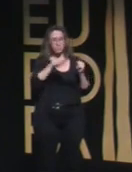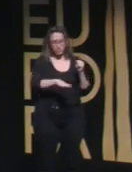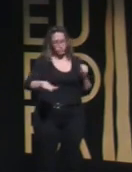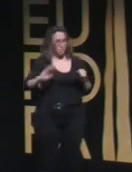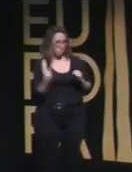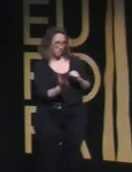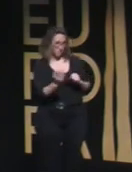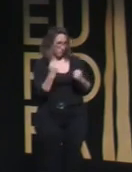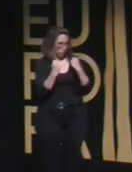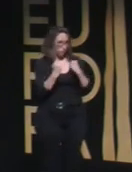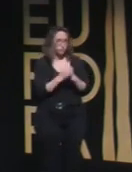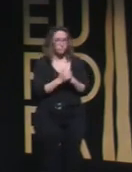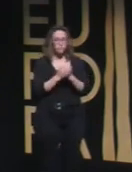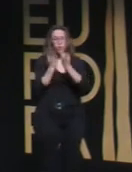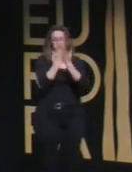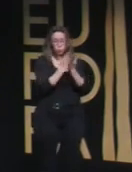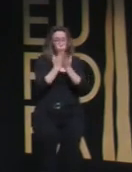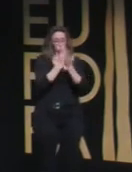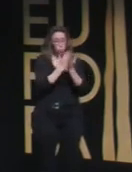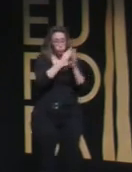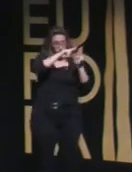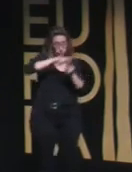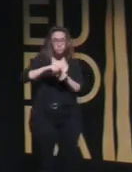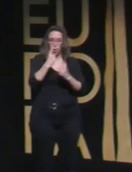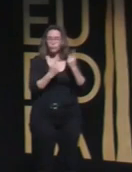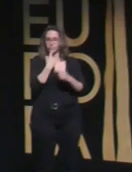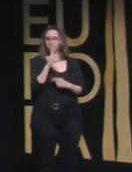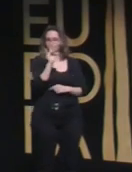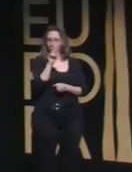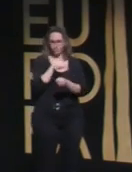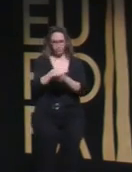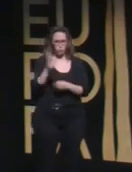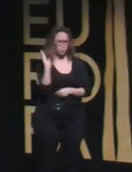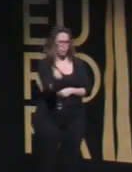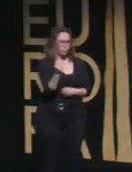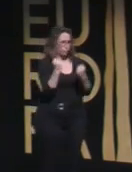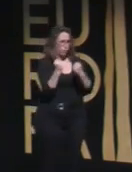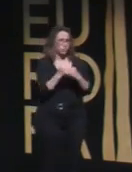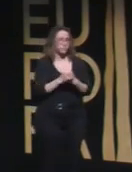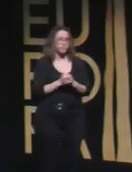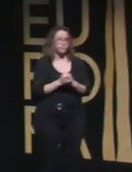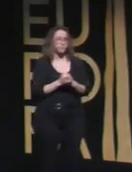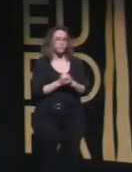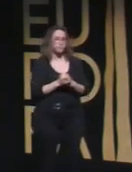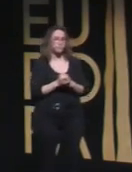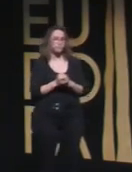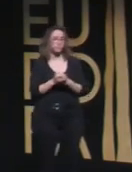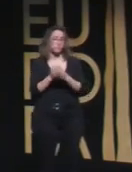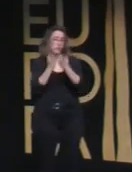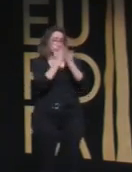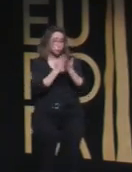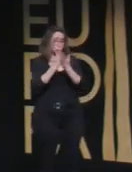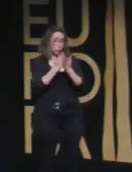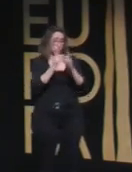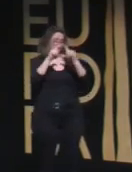hay estudios que nos hablan de esto, de este impacto, ¿no? Se han multiplicado, por ejemplo, por 4, según un estudio de Save the